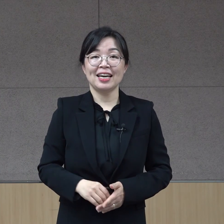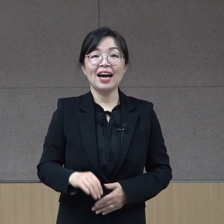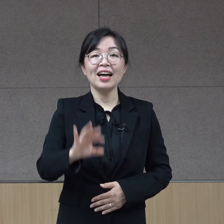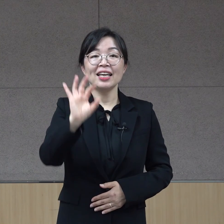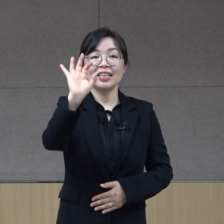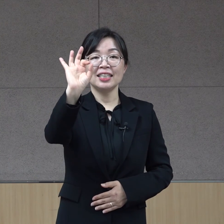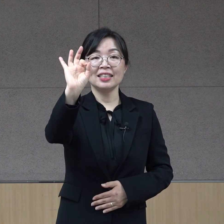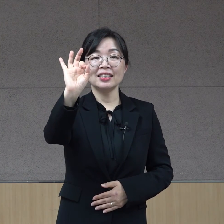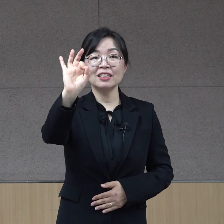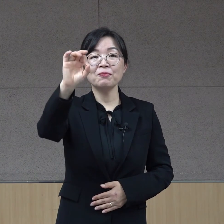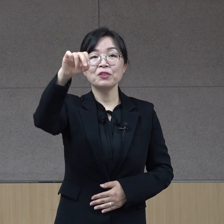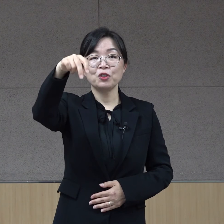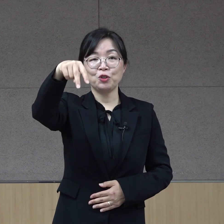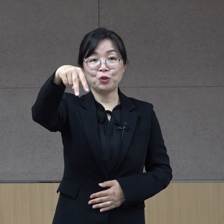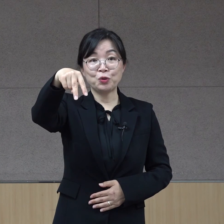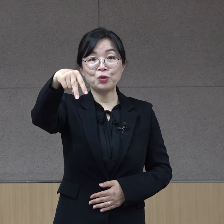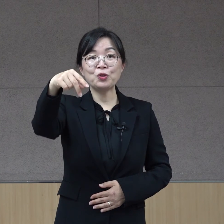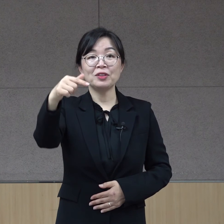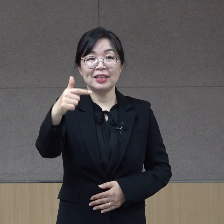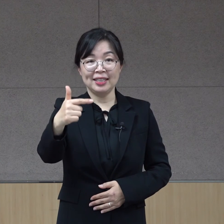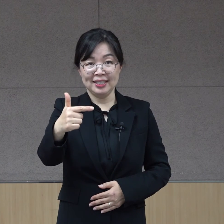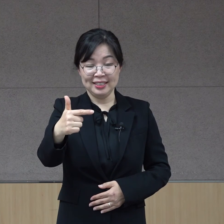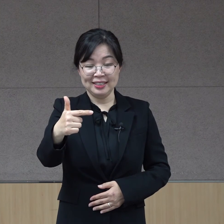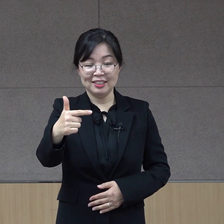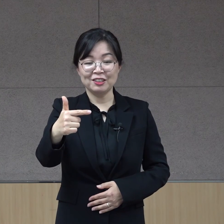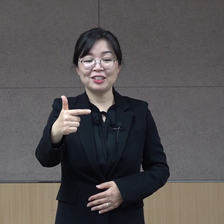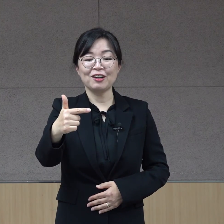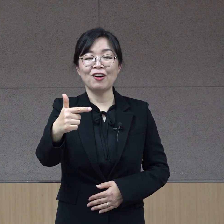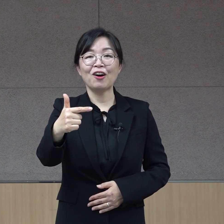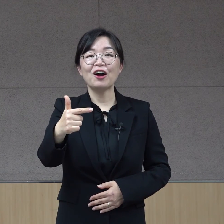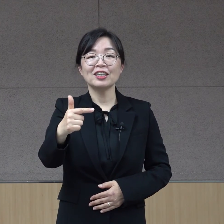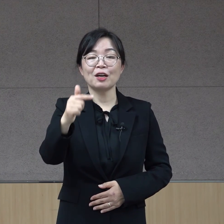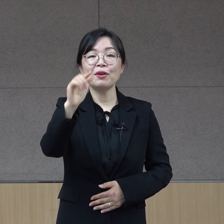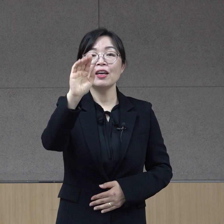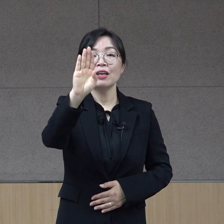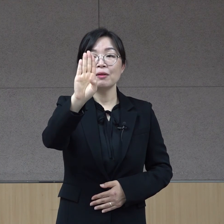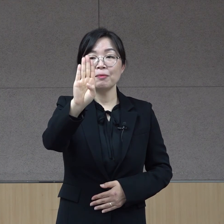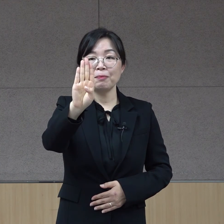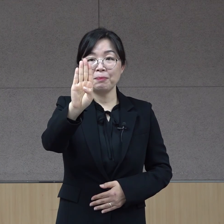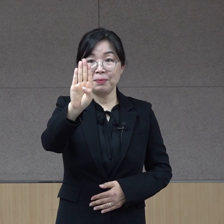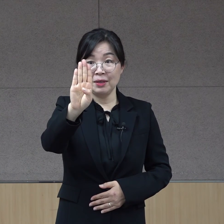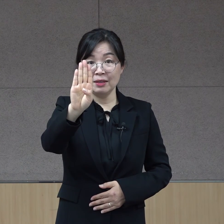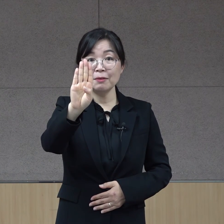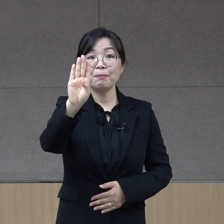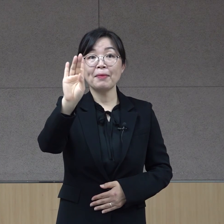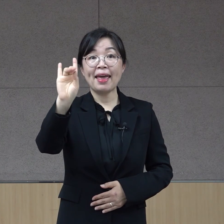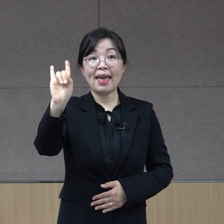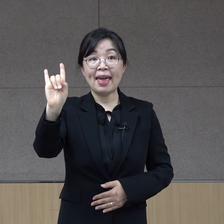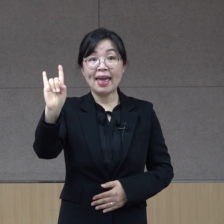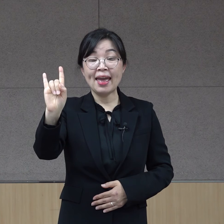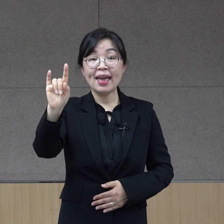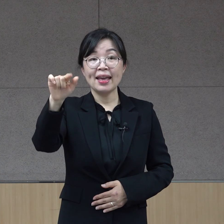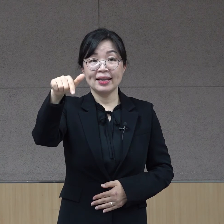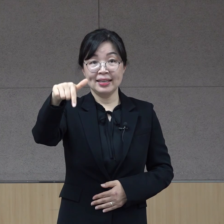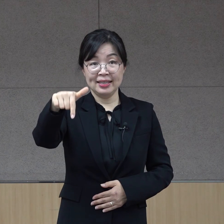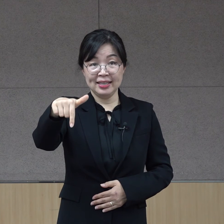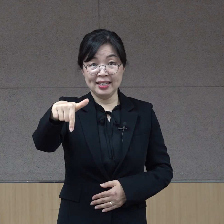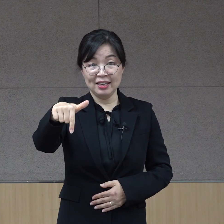자, 이응, 유, 니은. 그렇죠. 그 다음에 비읍, 에, 기역.